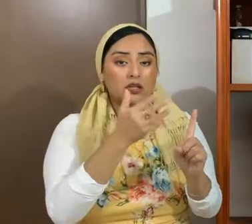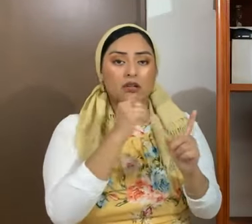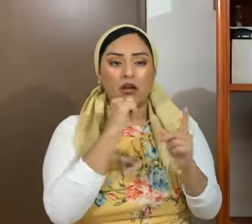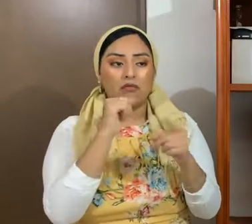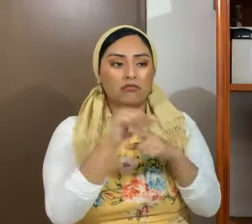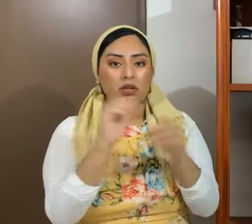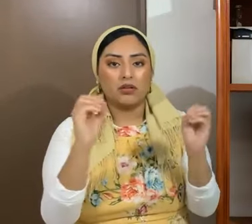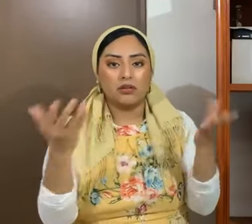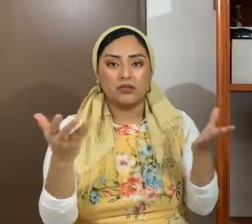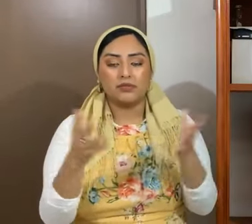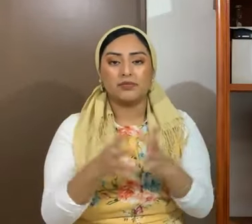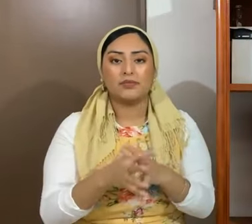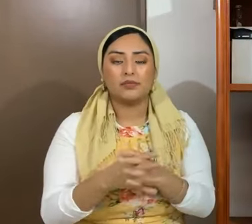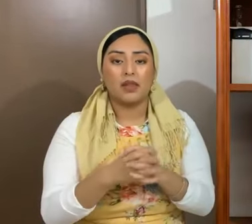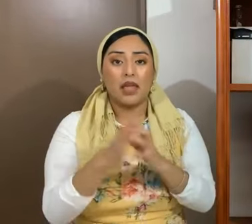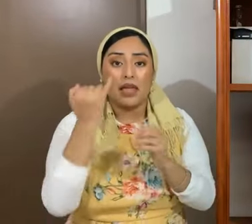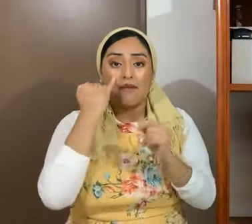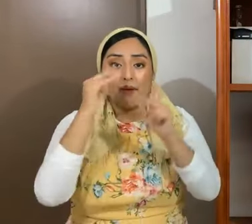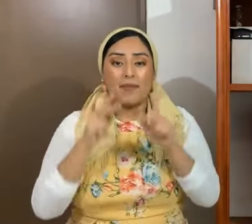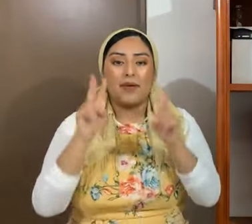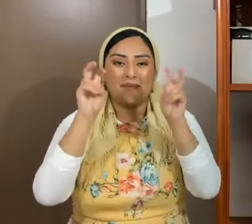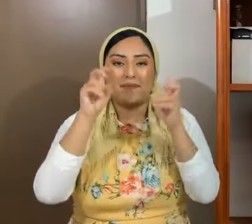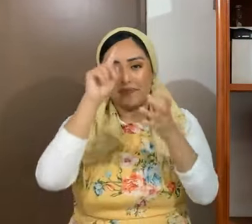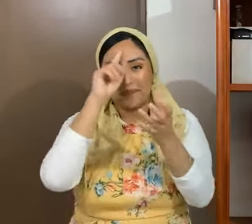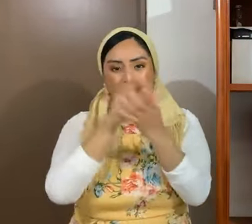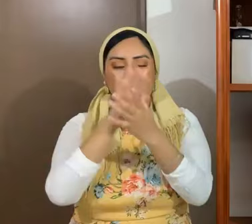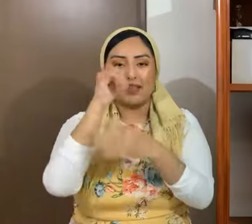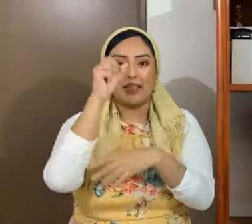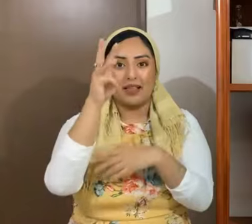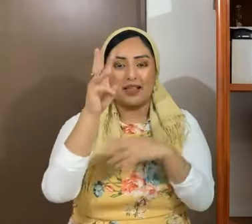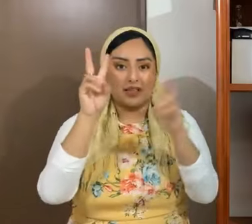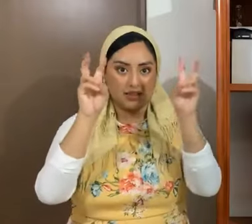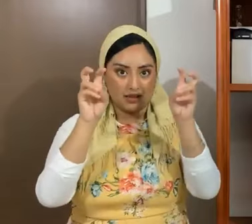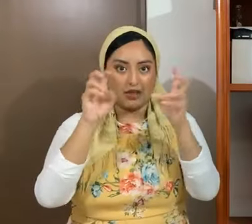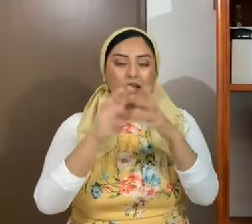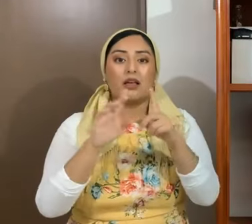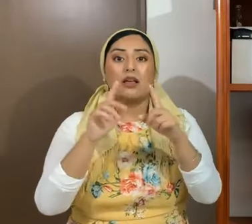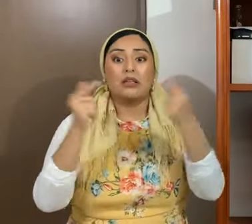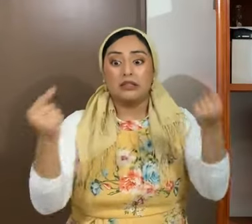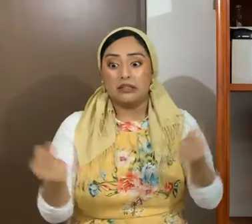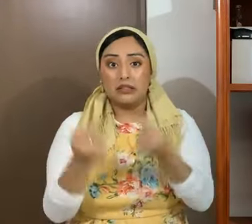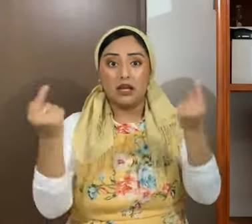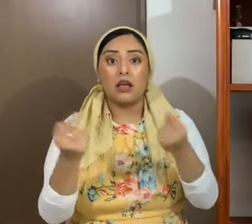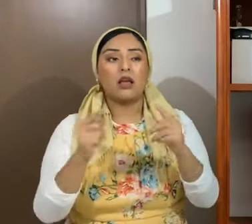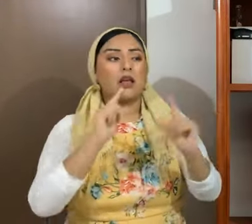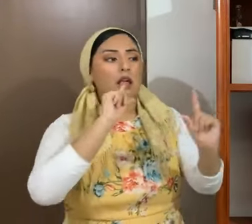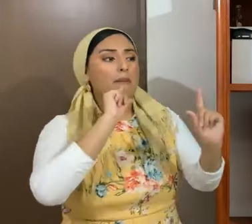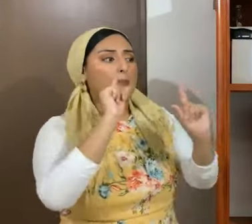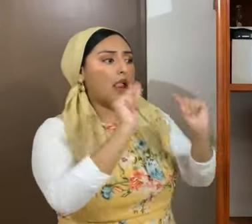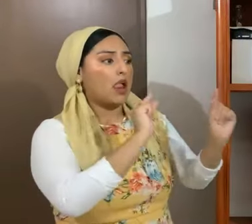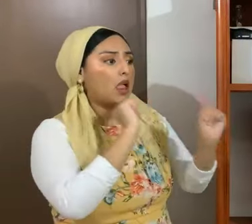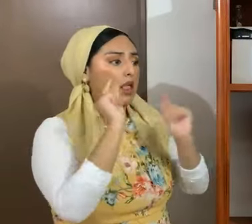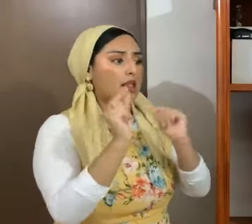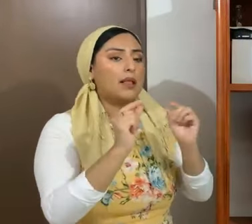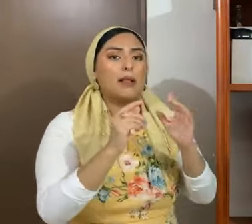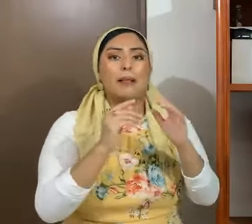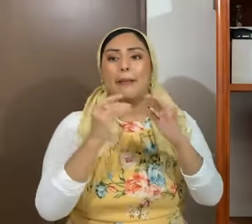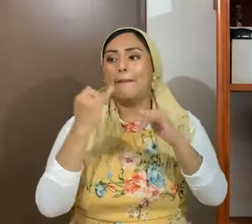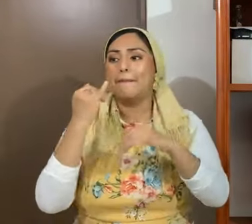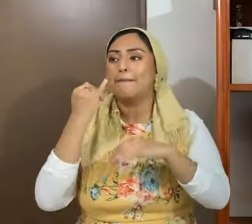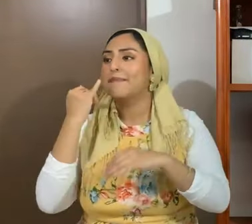lo hace. Si una persona que se diga mesiánica, que se diga creyente, peca, anda de chismoso, anda